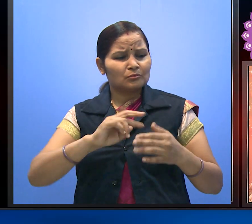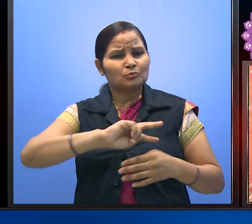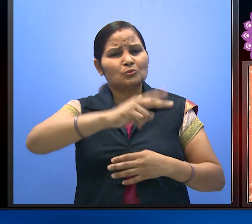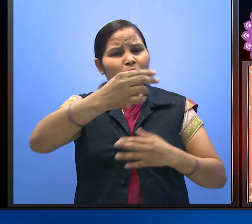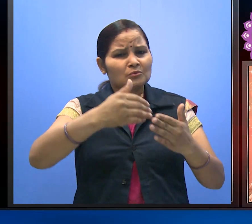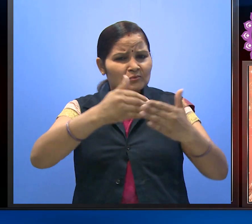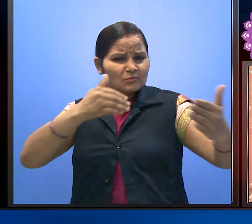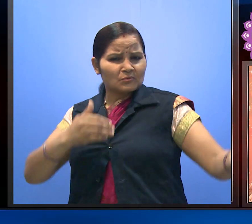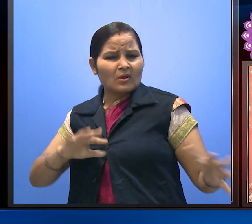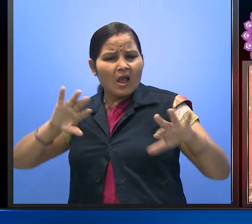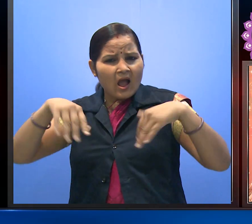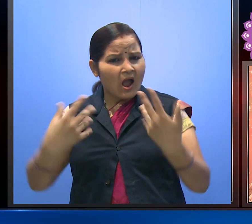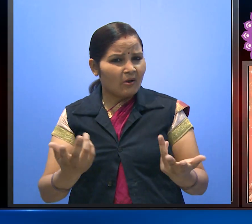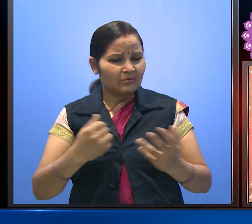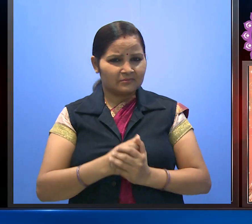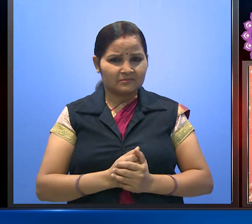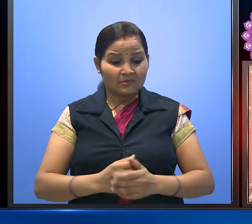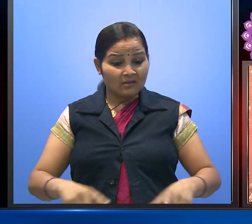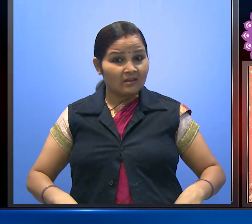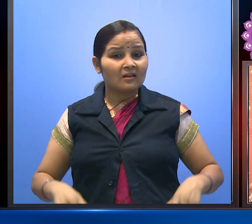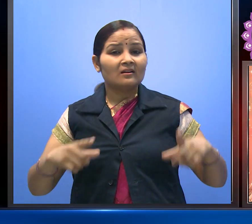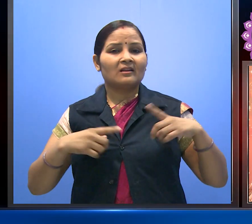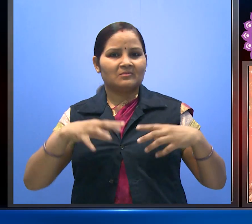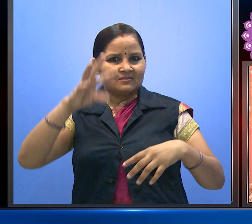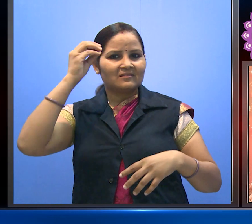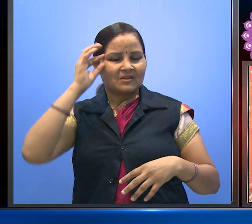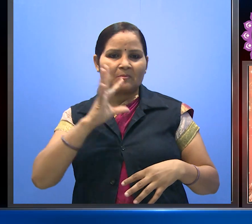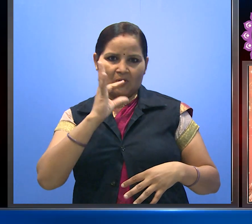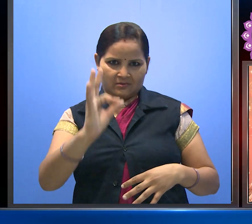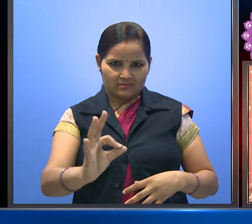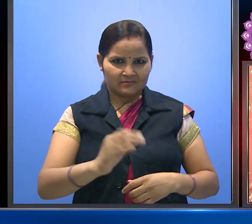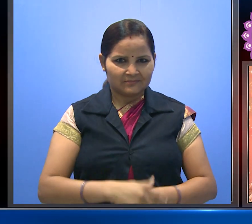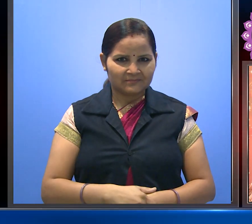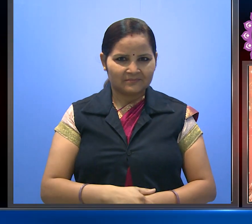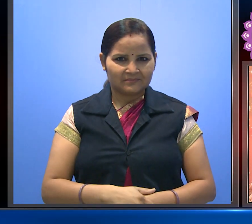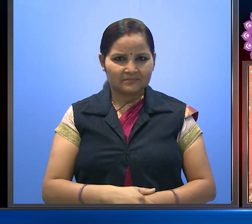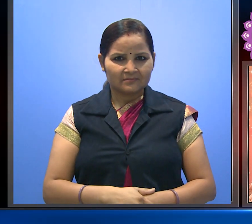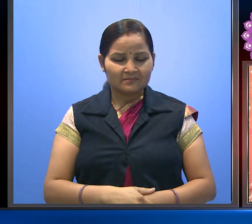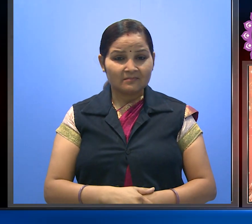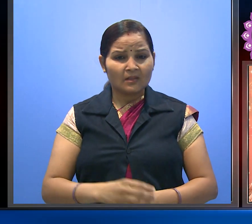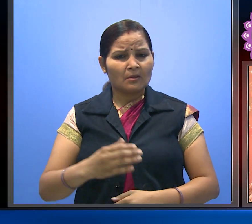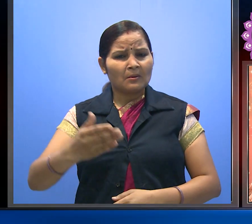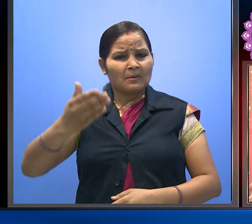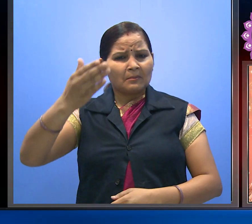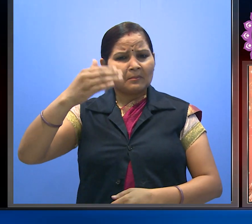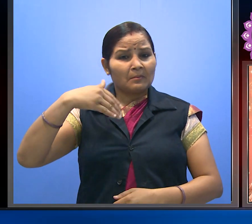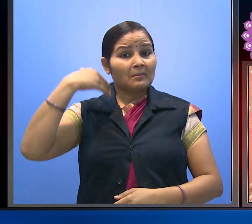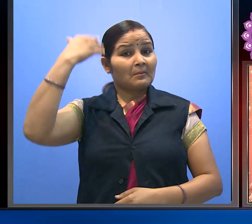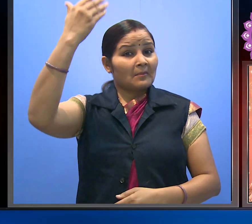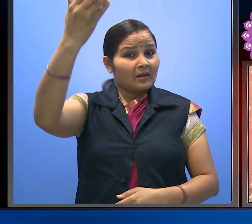से भी बचाएं, वो भी जीवन में सीखना बहुत ज़रूरी है। वर्तमान जो दुनिया